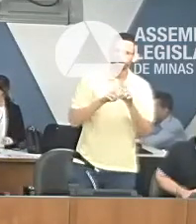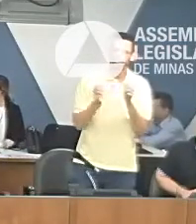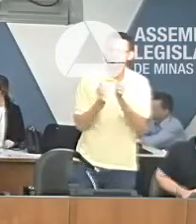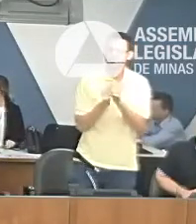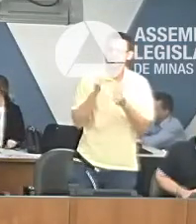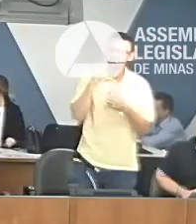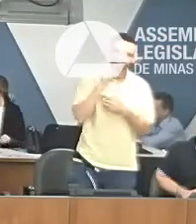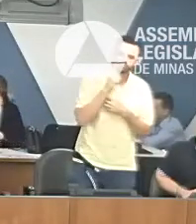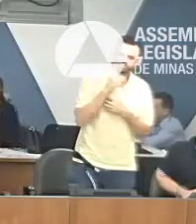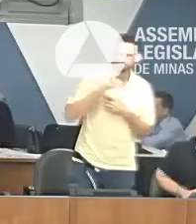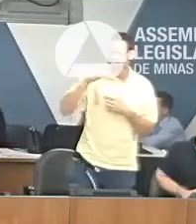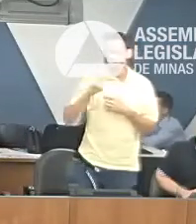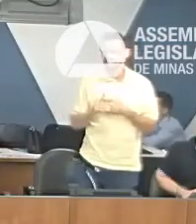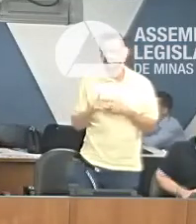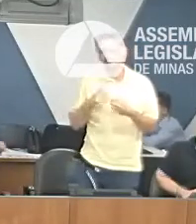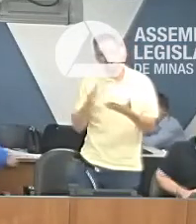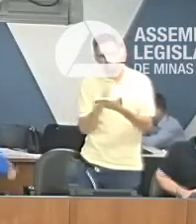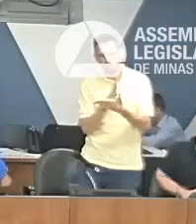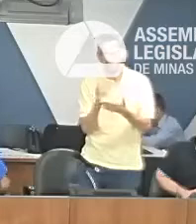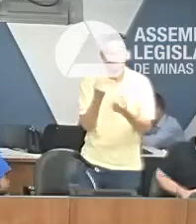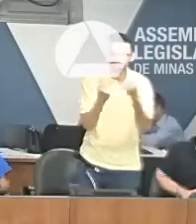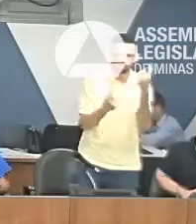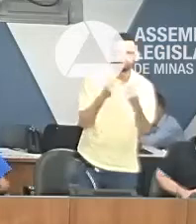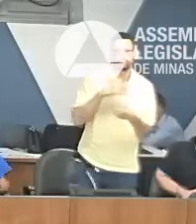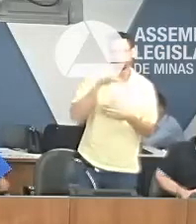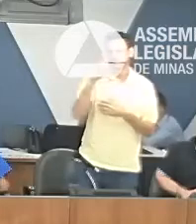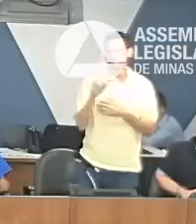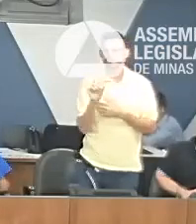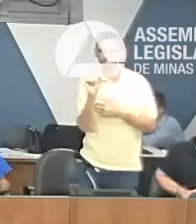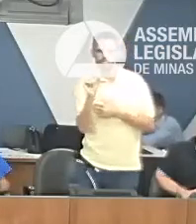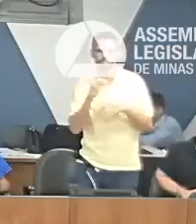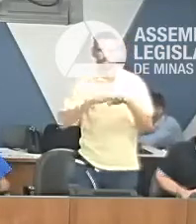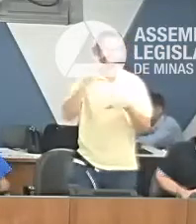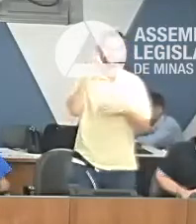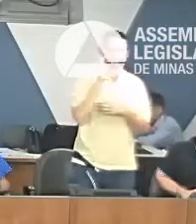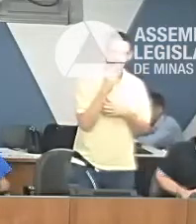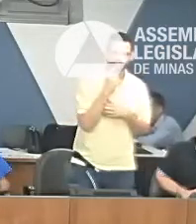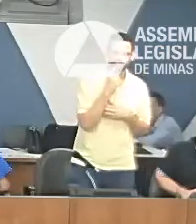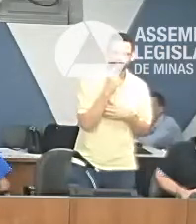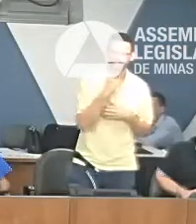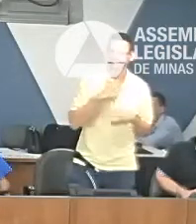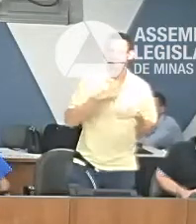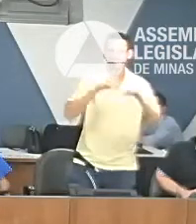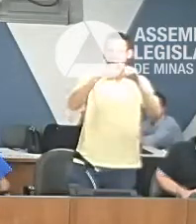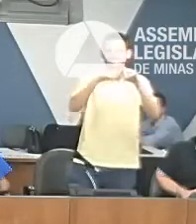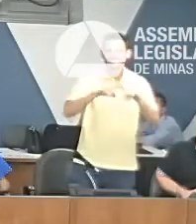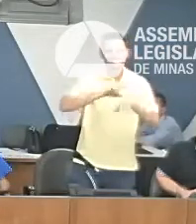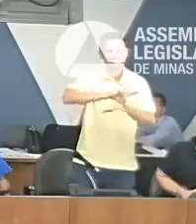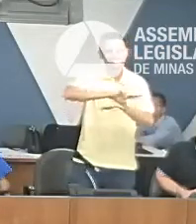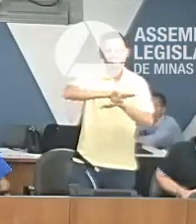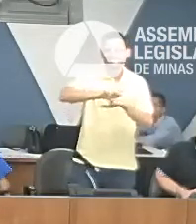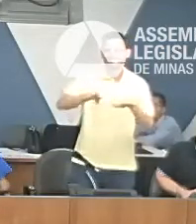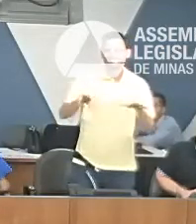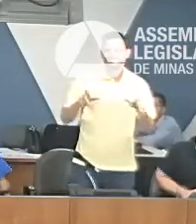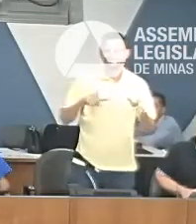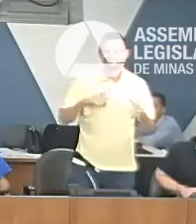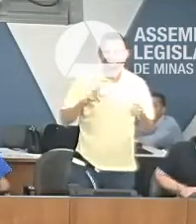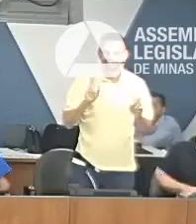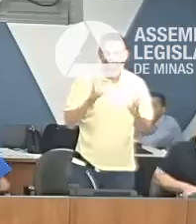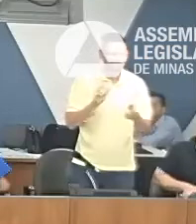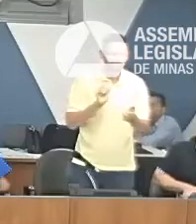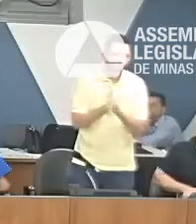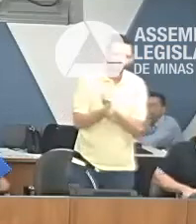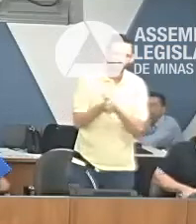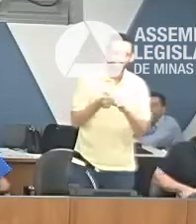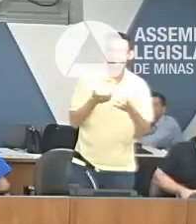participar das atividades e quando ele está participando das atividades juntas as suas reações ele tem um desenvolvimento